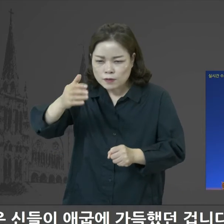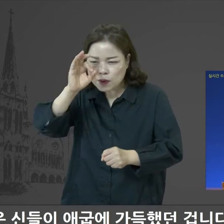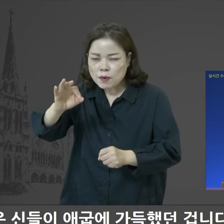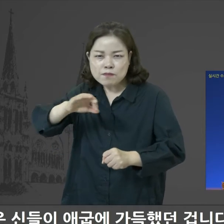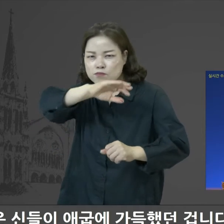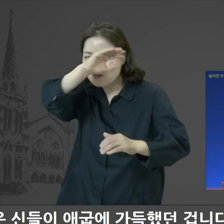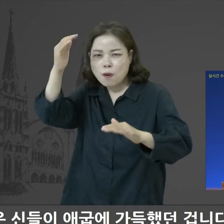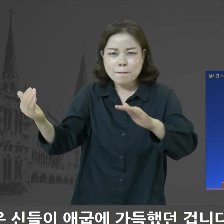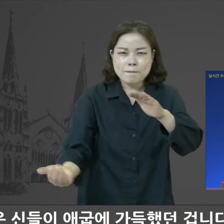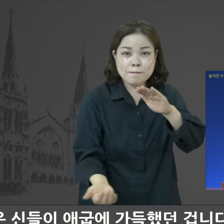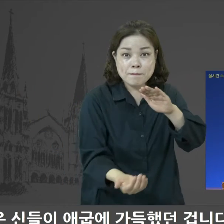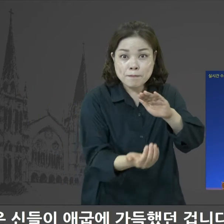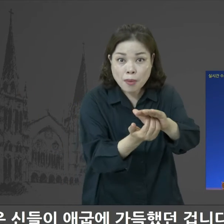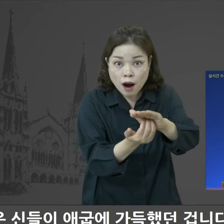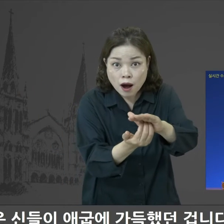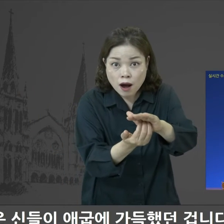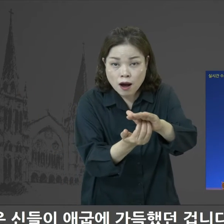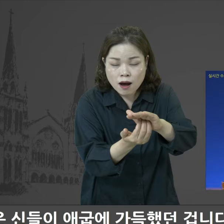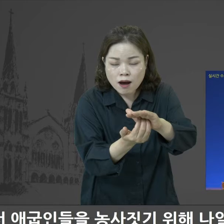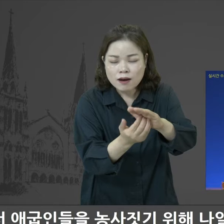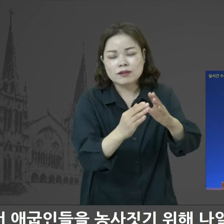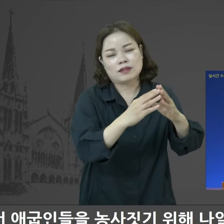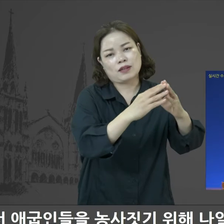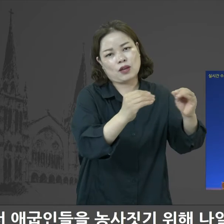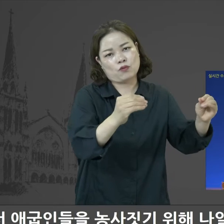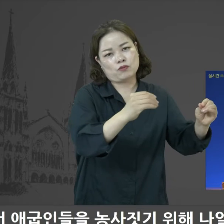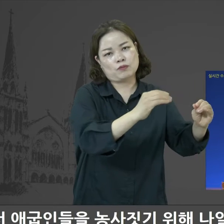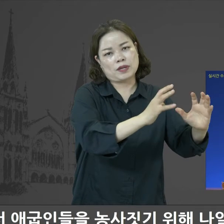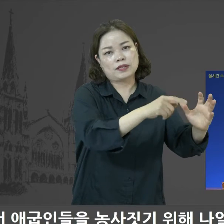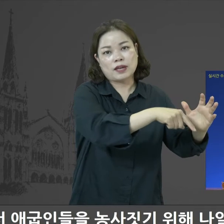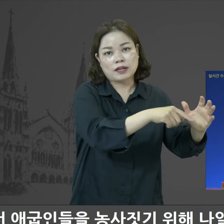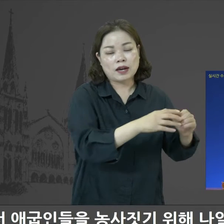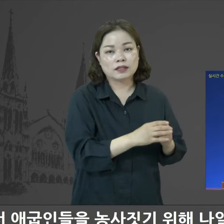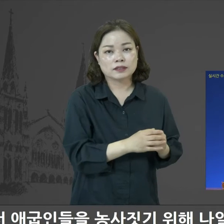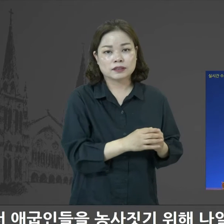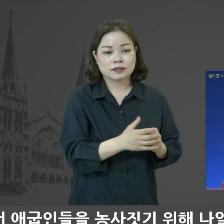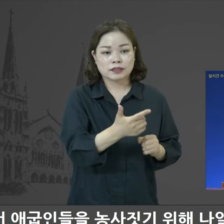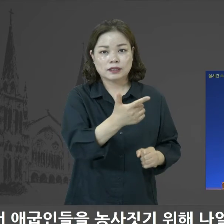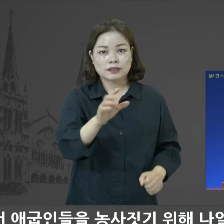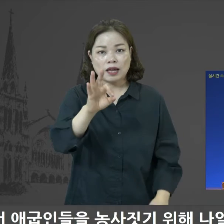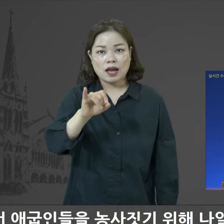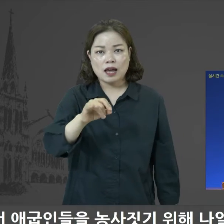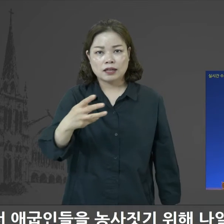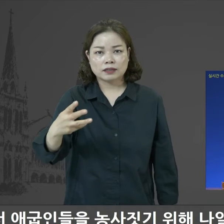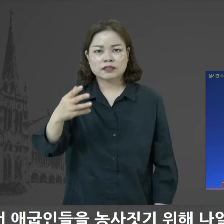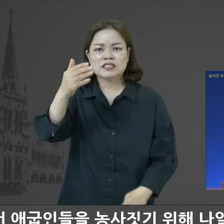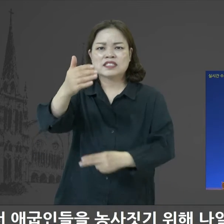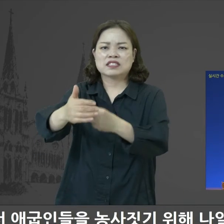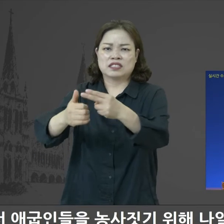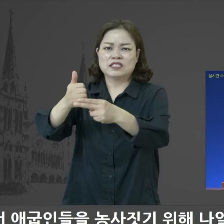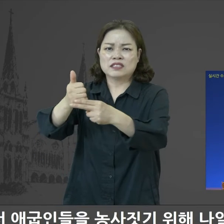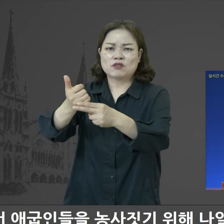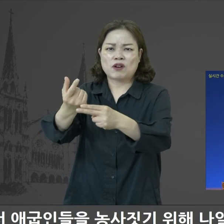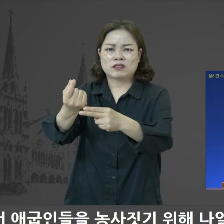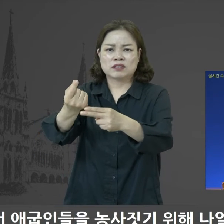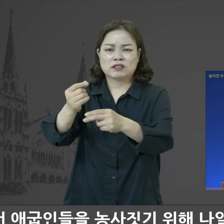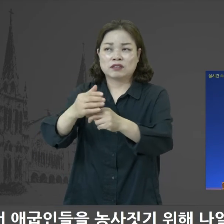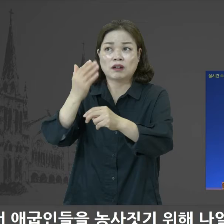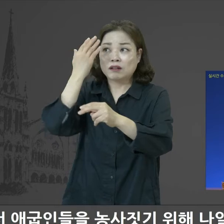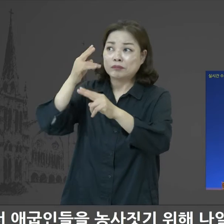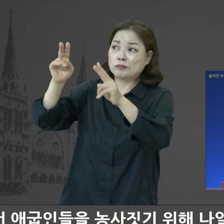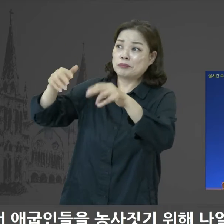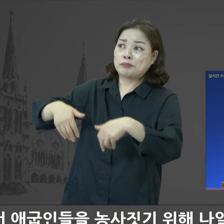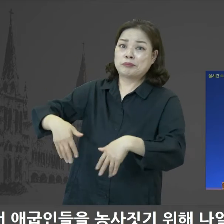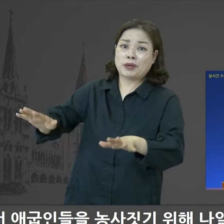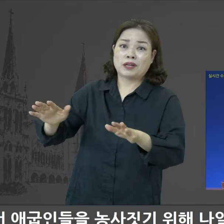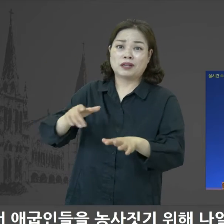것이 만사형통한 나라가 애굽이라는 것입니다. 그러니까 나일강이 그들에게는 신이 되었던 것이죠. 하늘을 바라볼 필요가